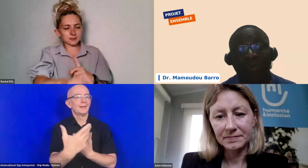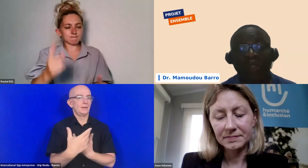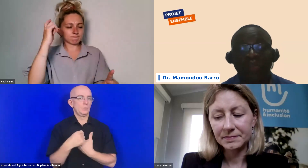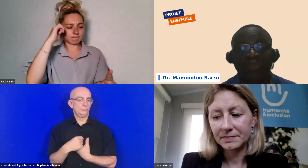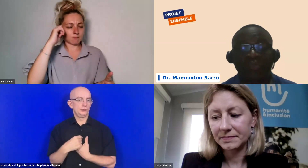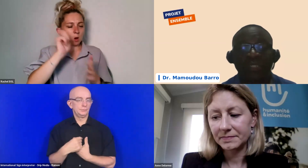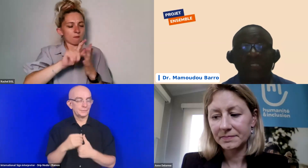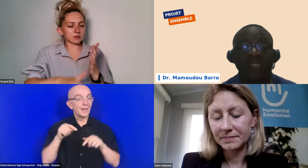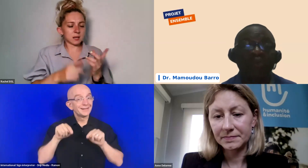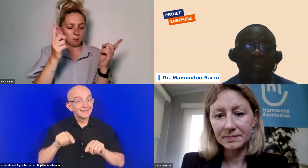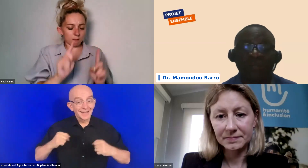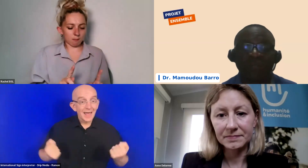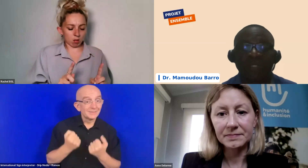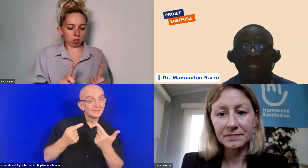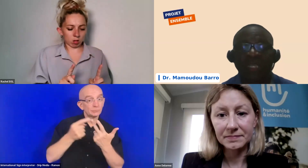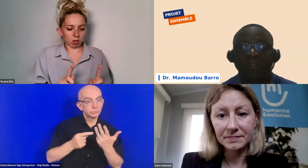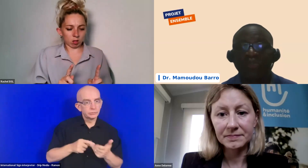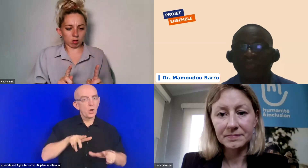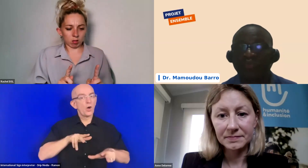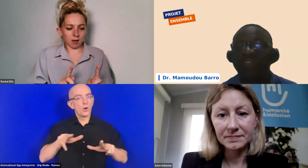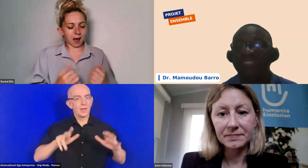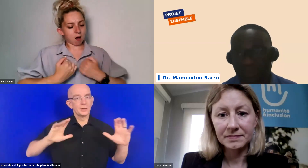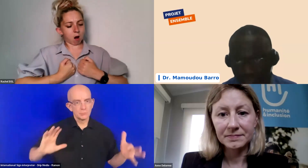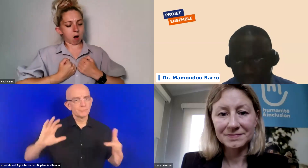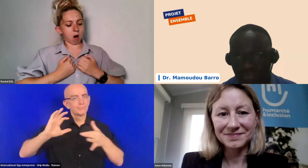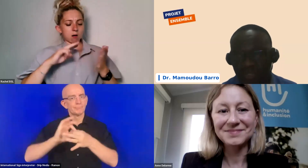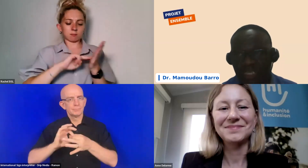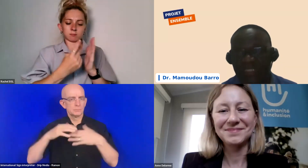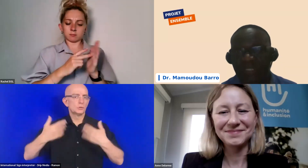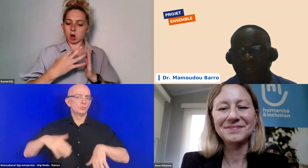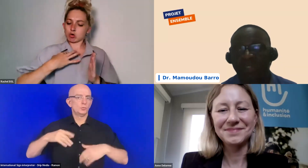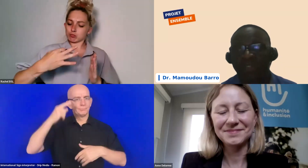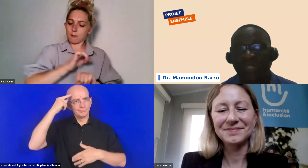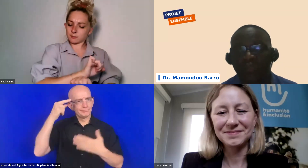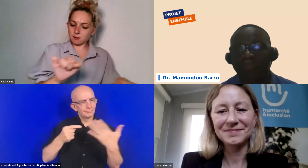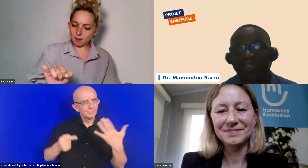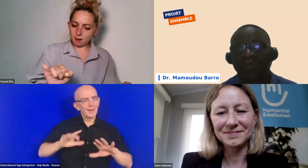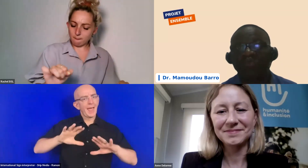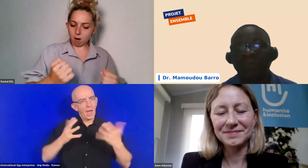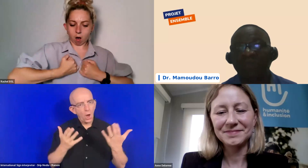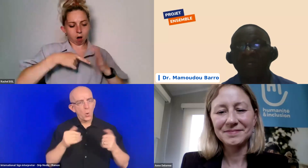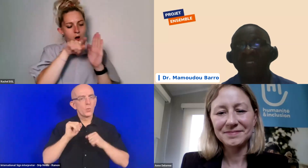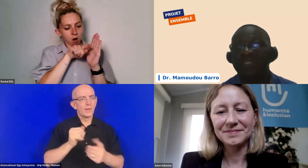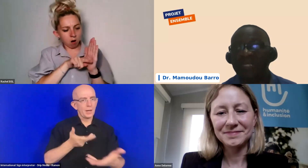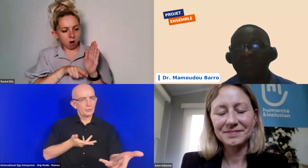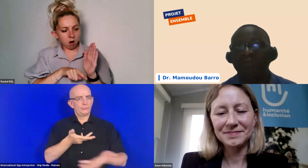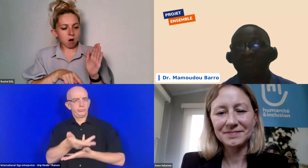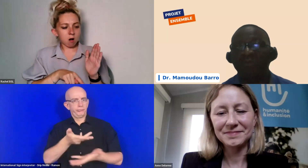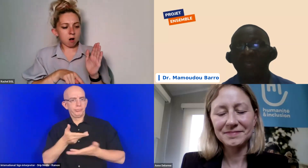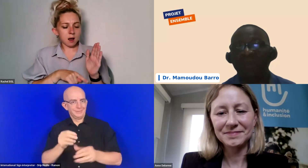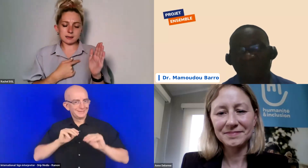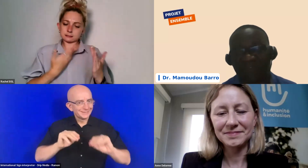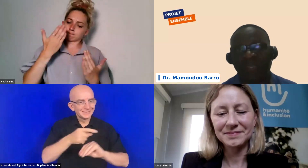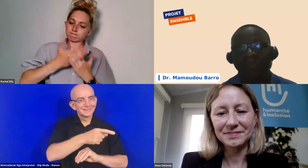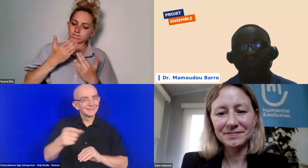l'une des recommandations pour nous, c'est le principe « rien sur nous, sans nous ». Et c'est ce que, dans ce projet, nous avons essayé